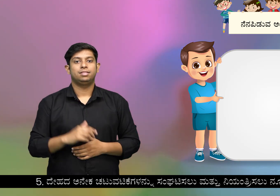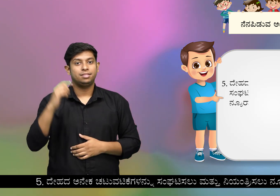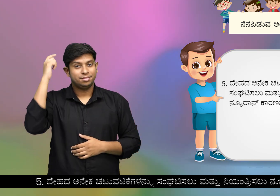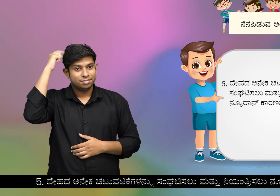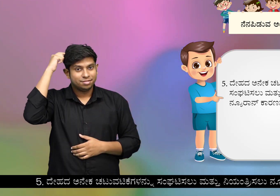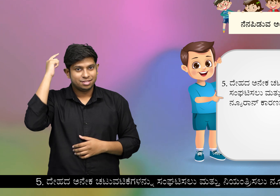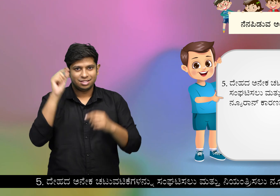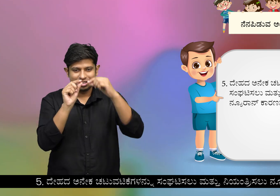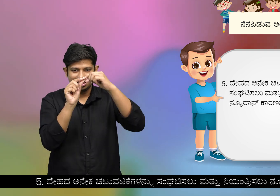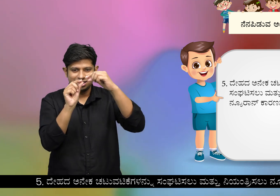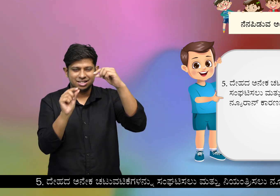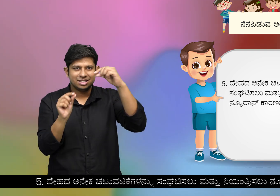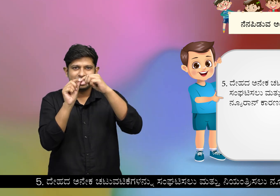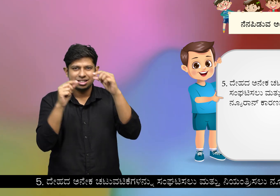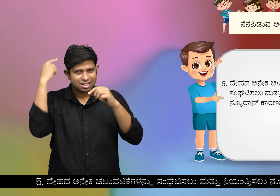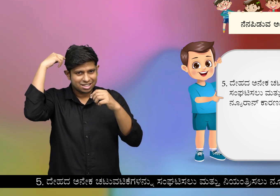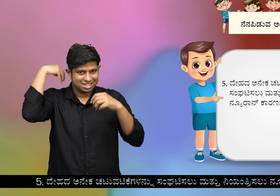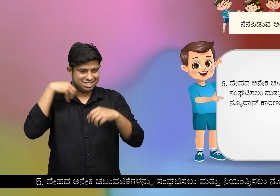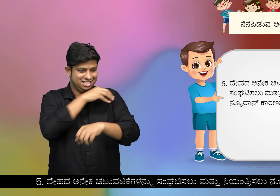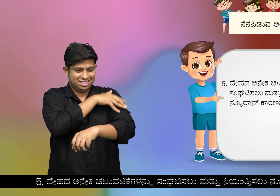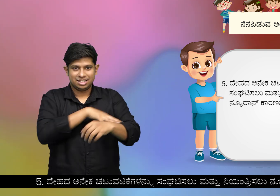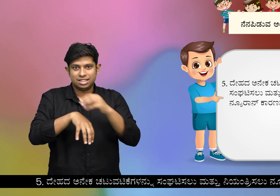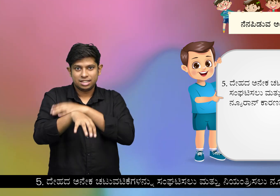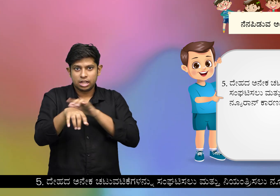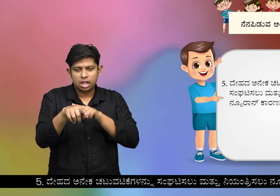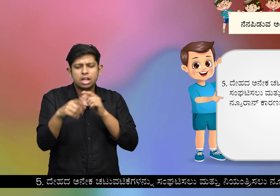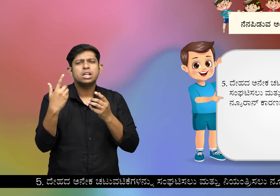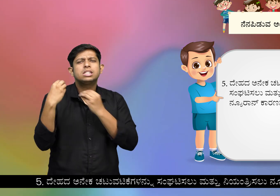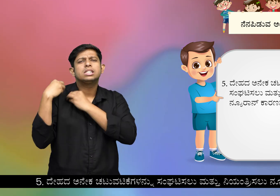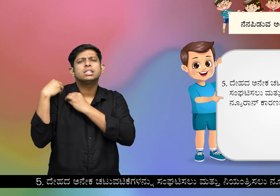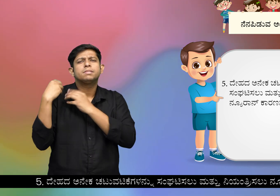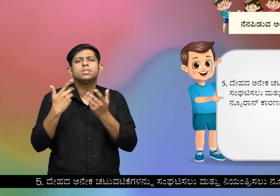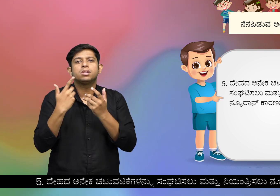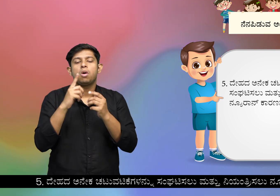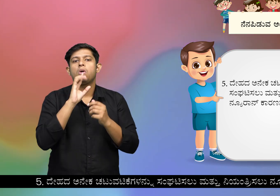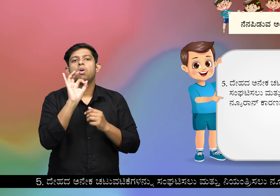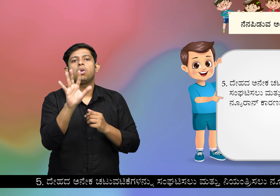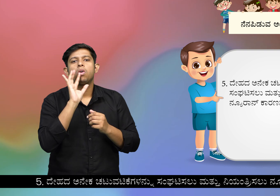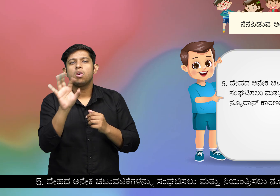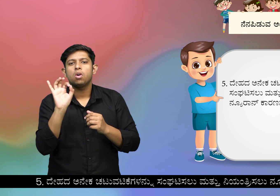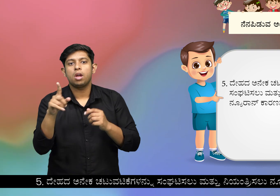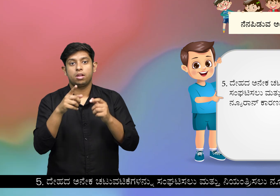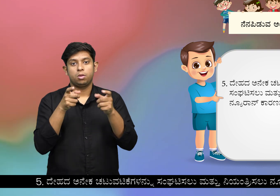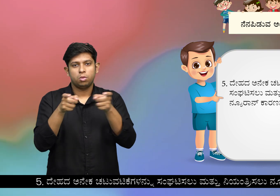ದೇಹದ ಅನೇಕ ಚಟುವಟಿಕೆಗಳನ್ನು ಸಂಘಟಿಸಲು ಮತ್ತು ನಿಯಂತ್ರಿಸಲು ನ್ಯೂರಾನ್ ಕಾರಣವಾಗಿದೆ.